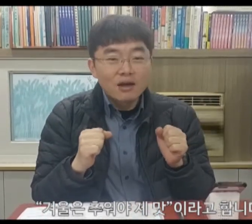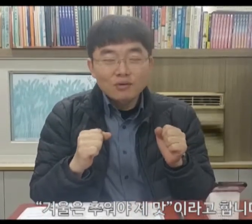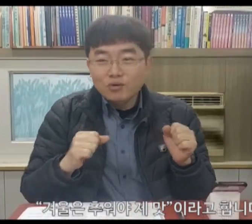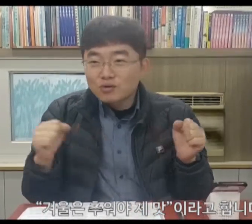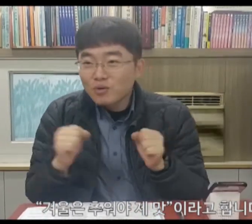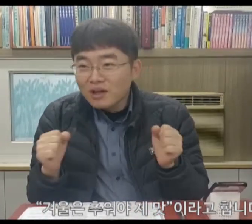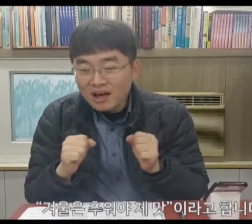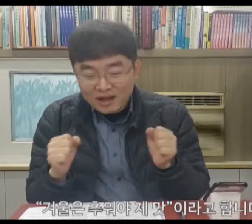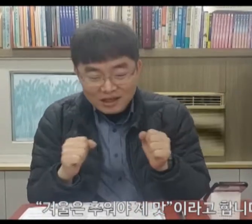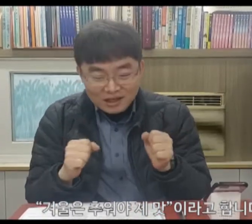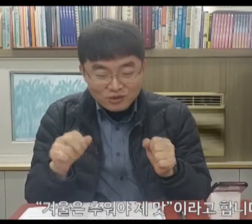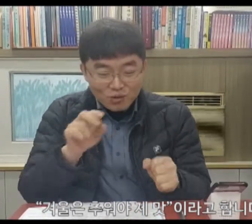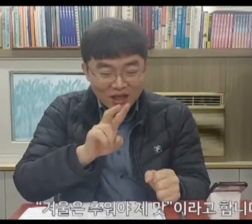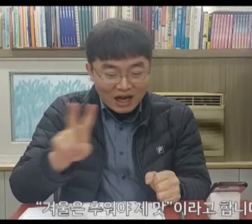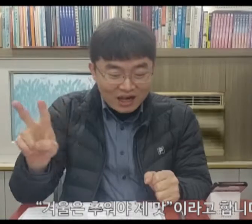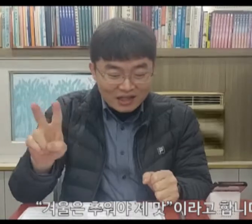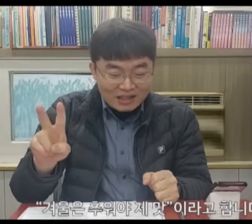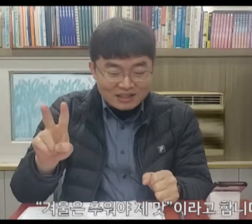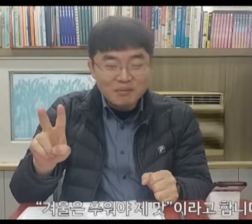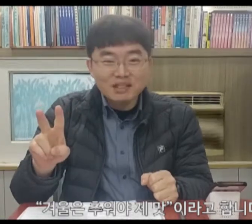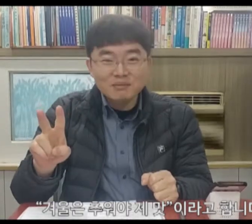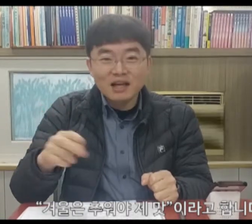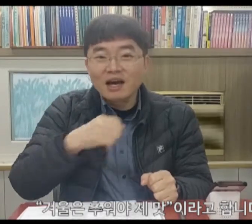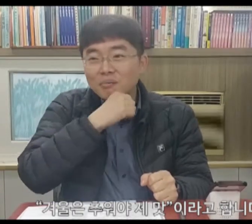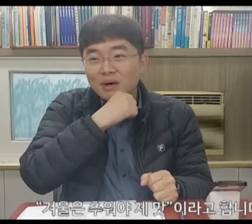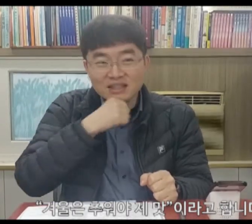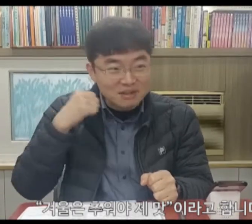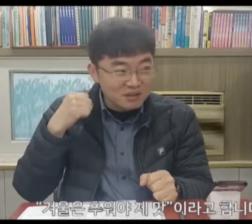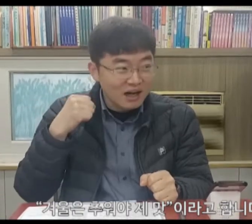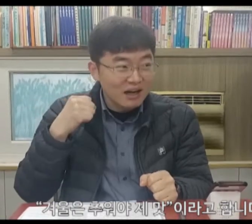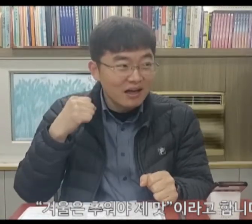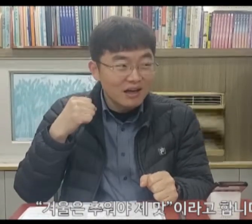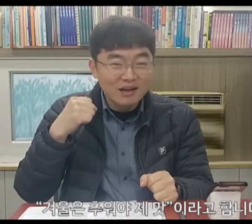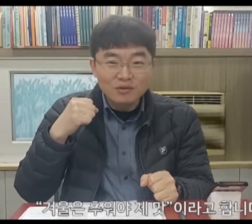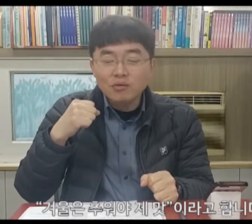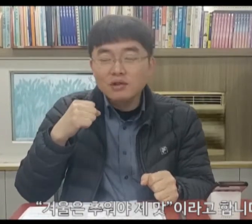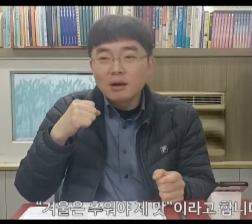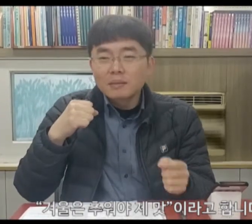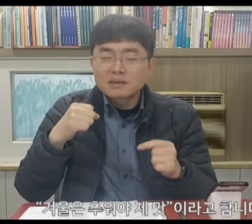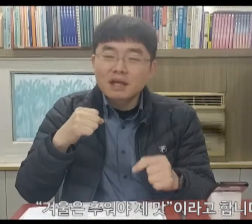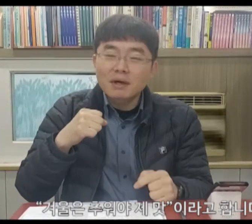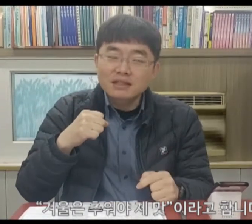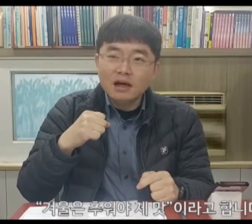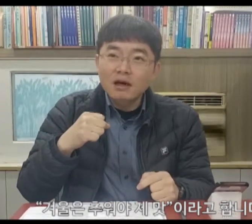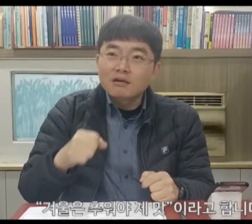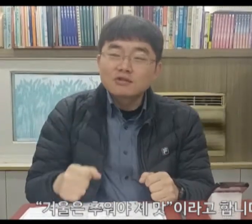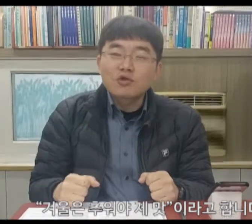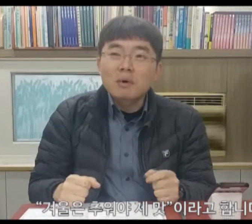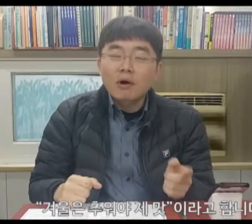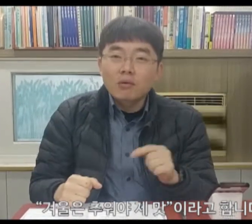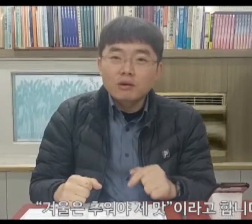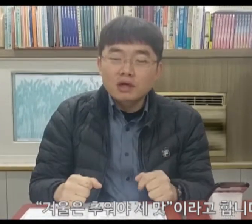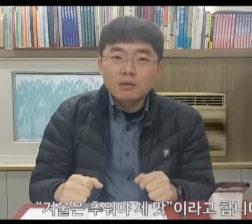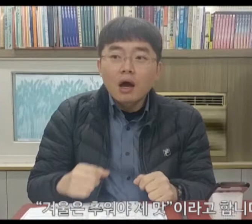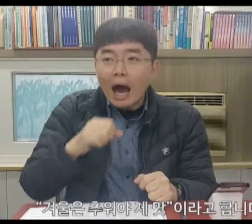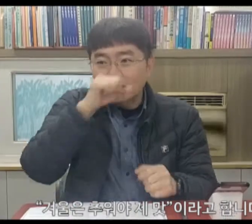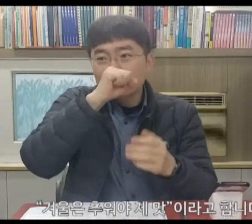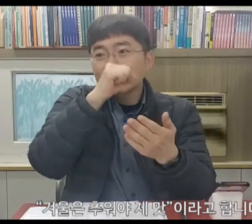또 추워야 제맛입니다. 맛있습니다. 또는 제맛이다. 조금만 바꿔볼게요. 그러면